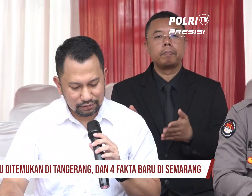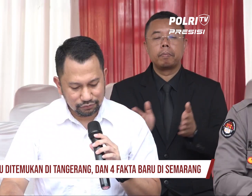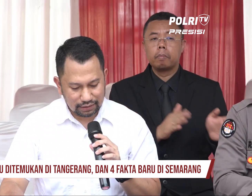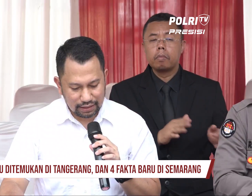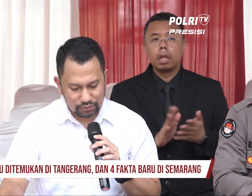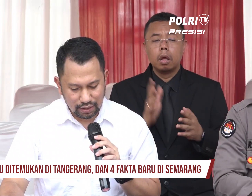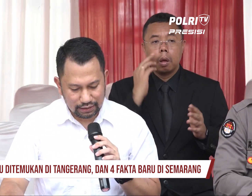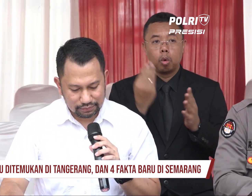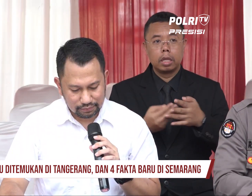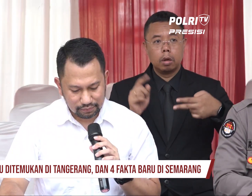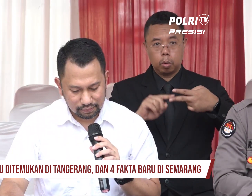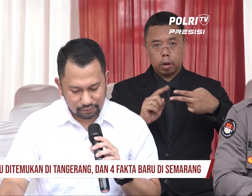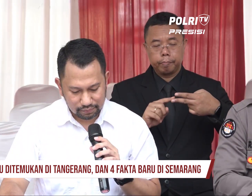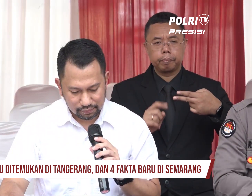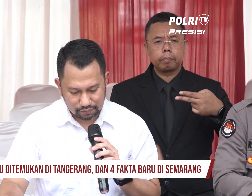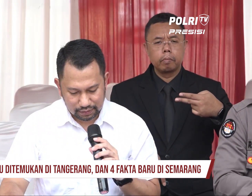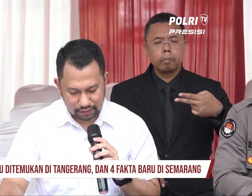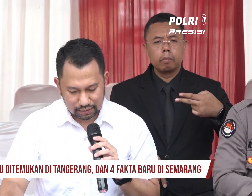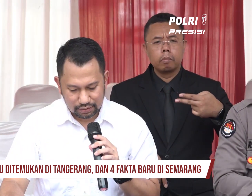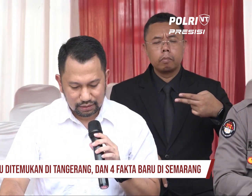Kemudian fakta kedua,